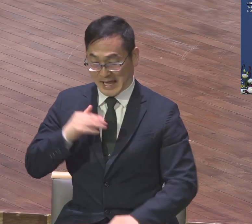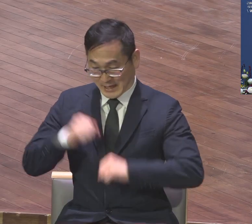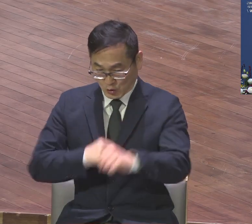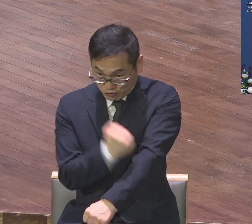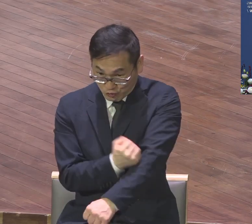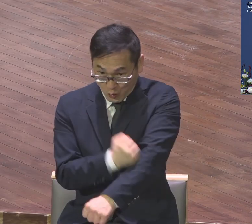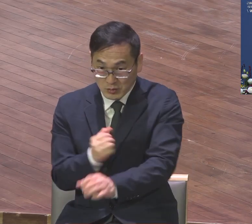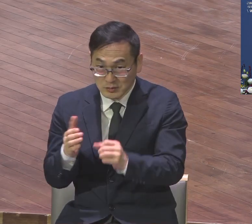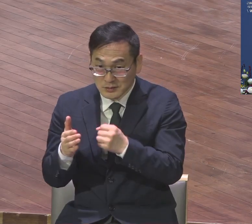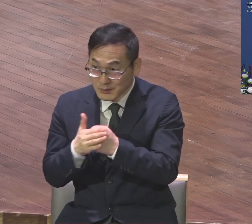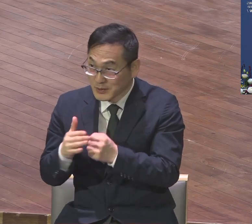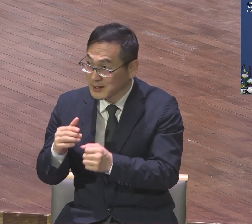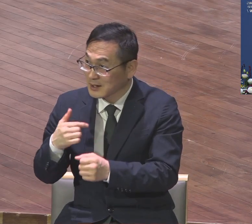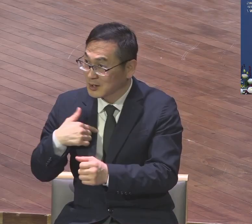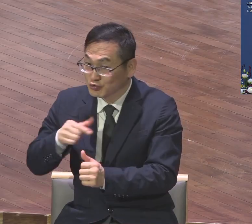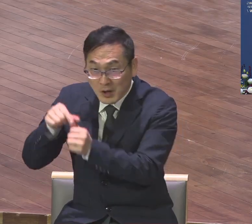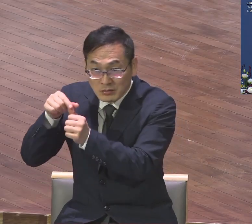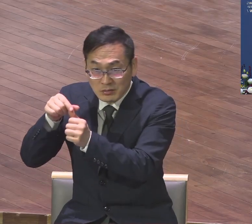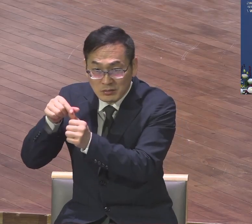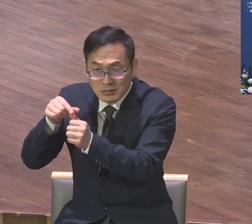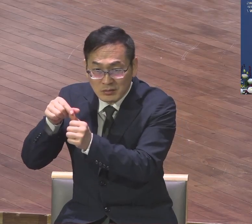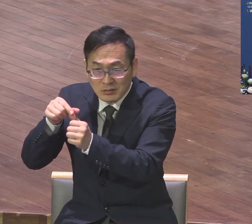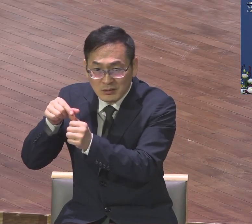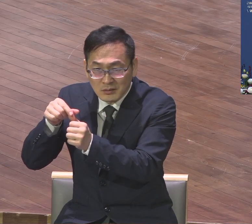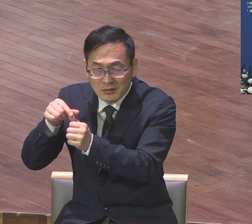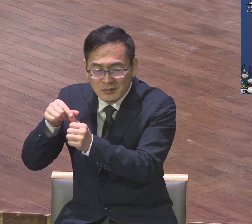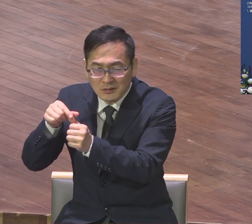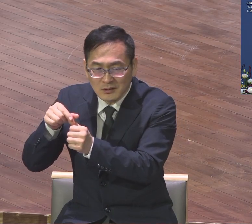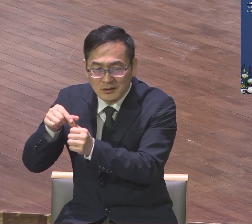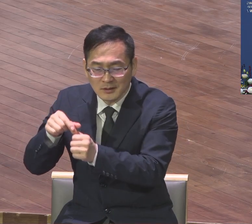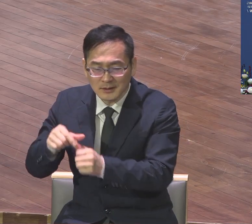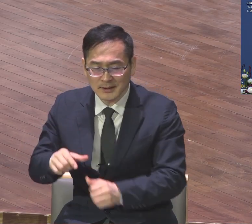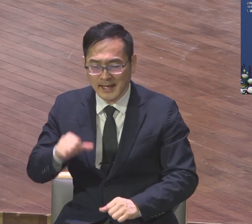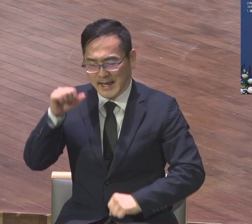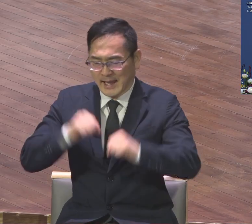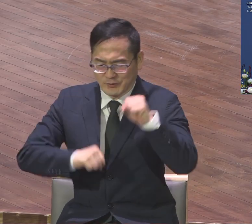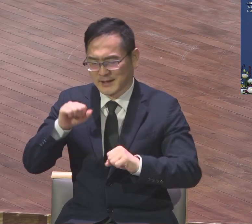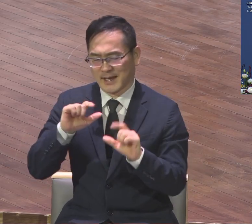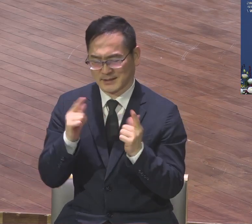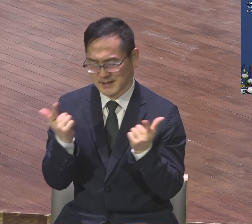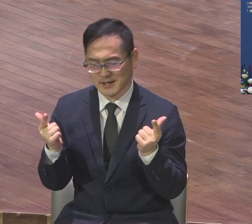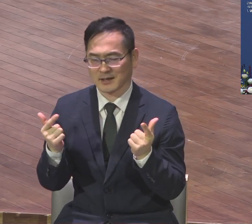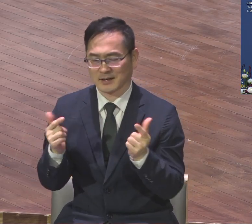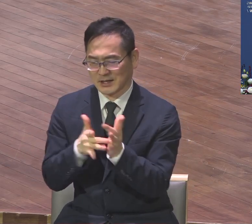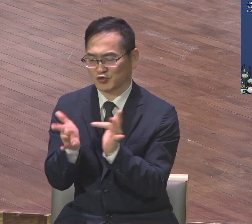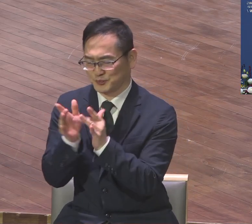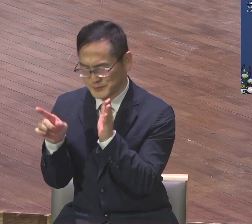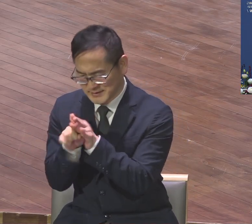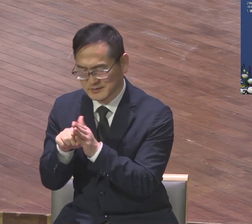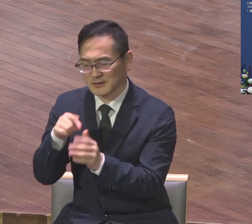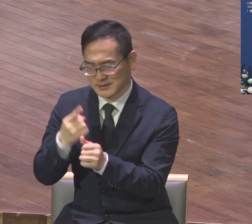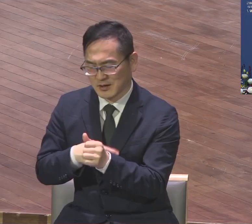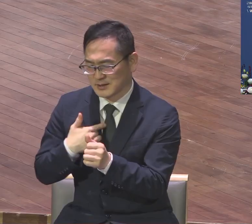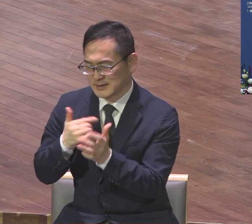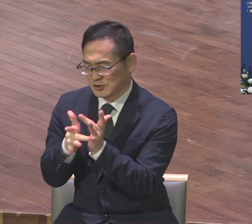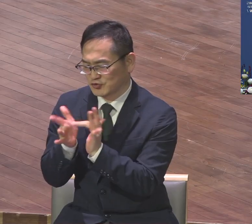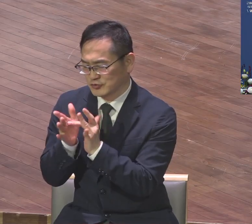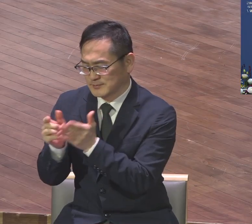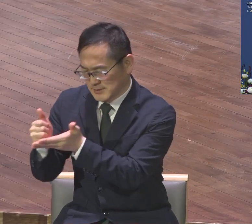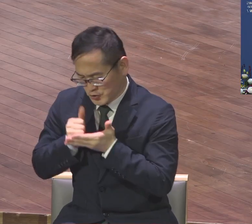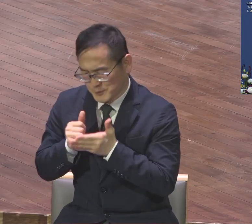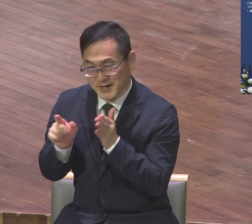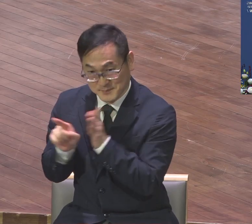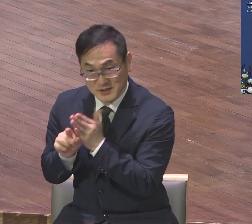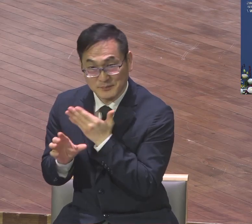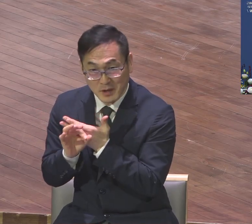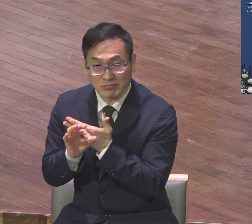아니에요. 다 종교는 다 행위예요. 행위. 행위를 강조합니다. 기독교는 행위 아니에요.